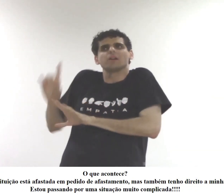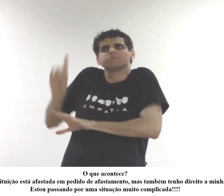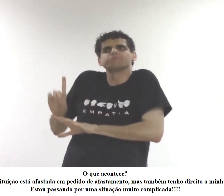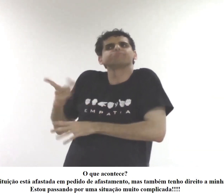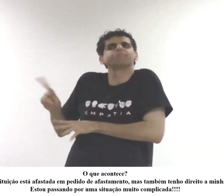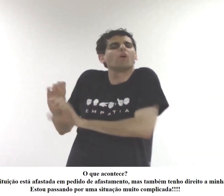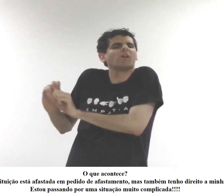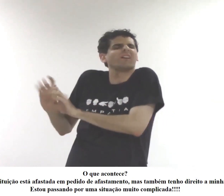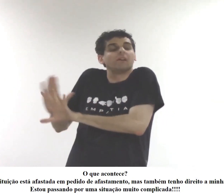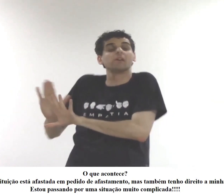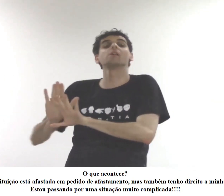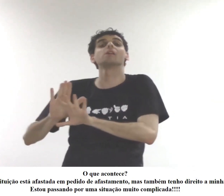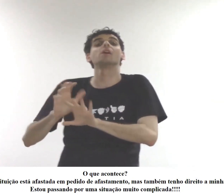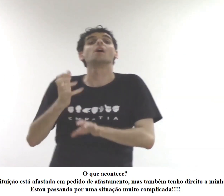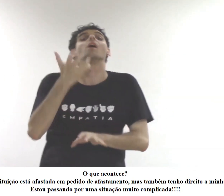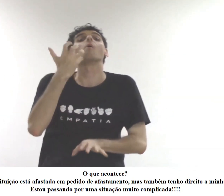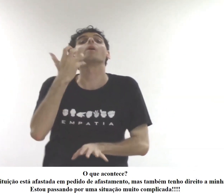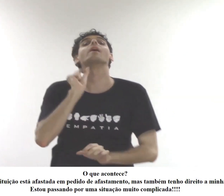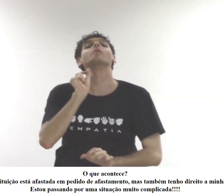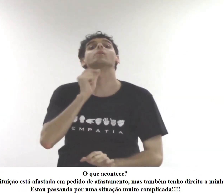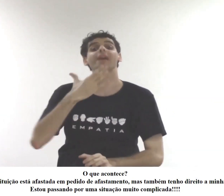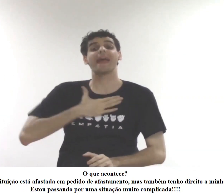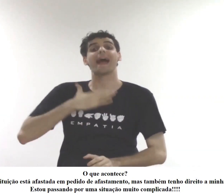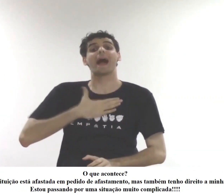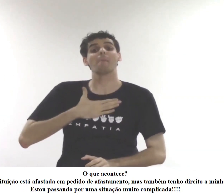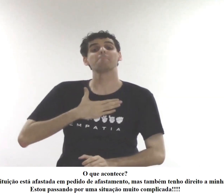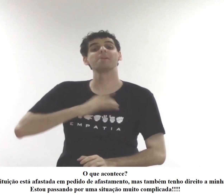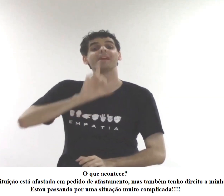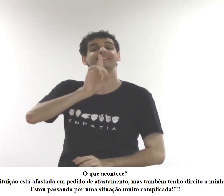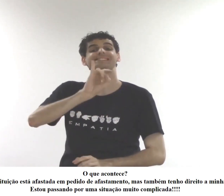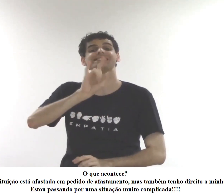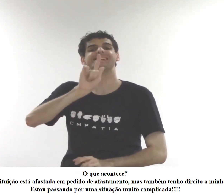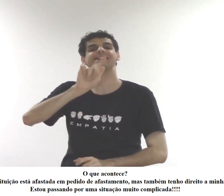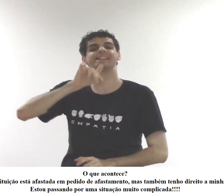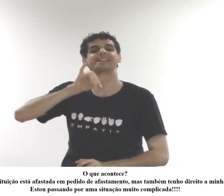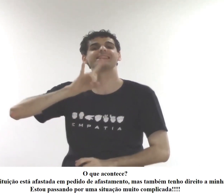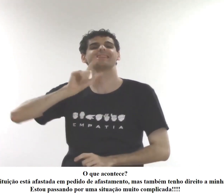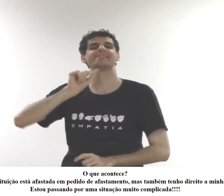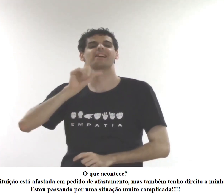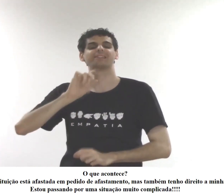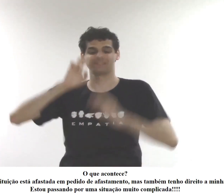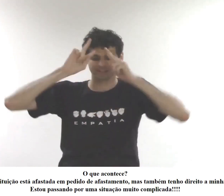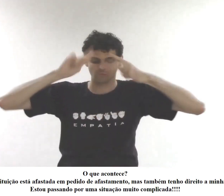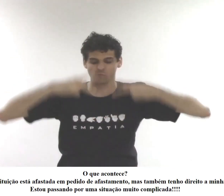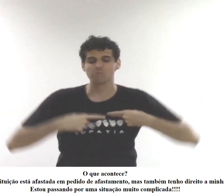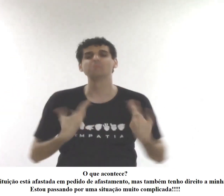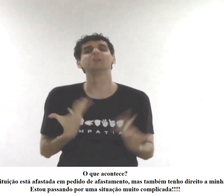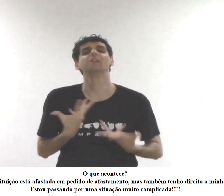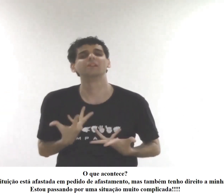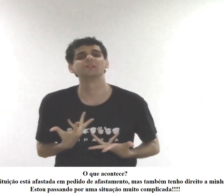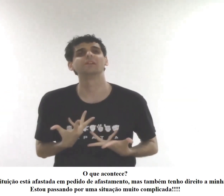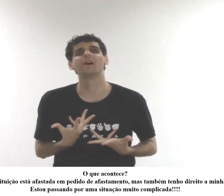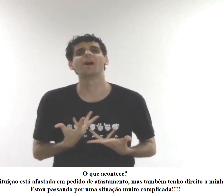intérprete da instituição, ele está afastado, ele tem direito de afastamento, mas eu também tenho direito à minha